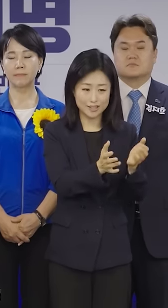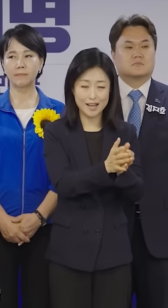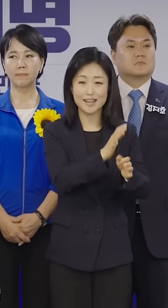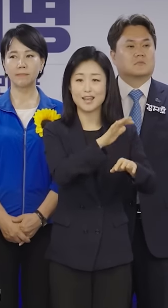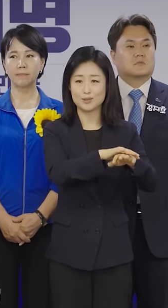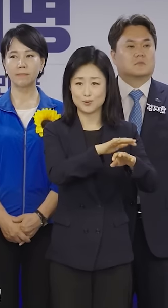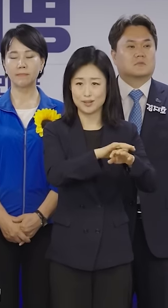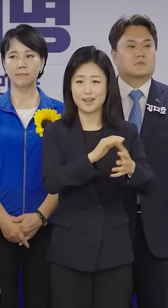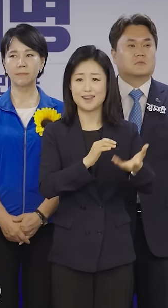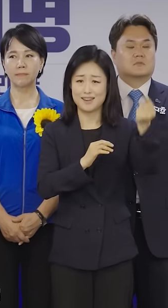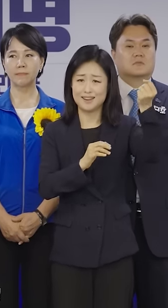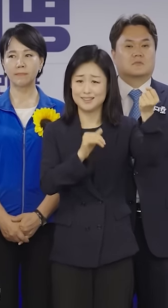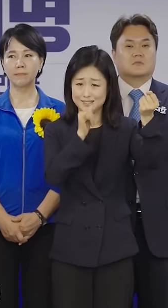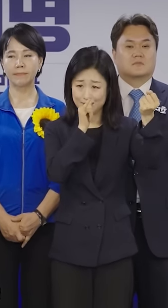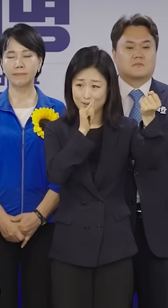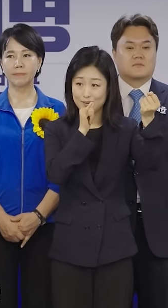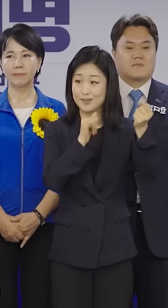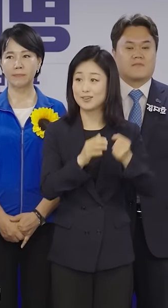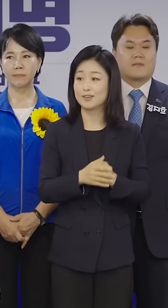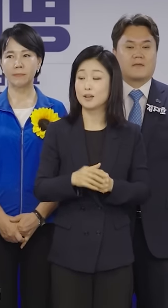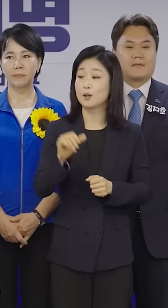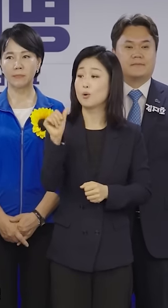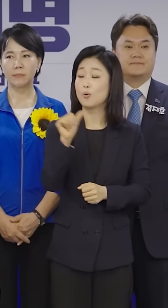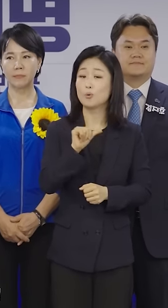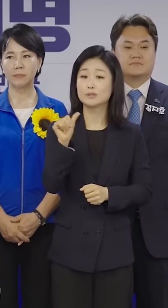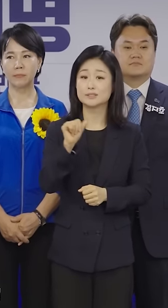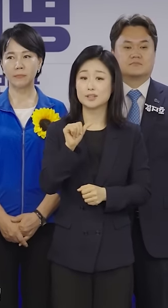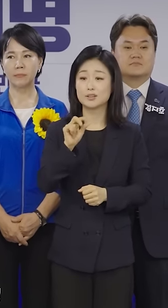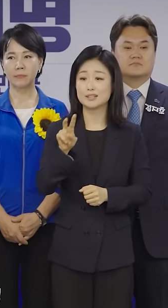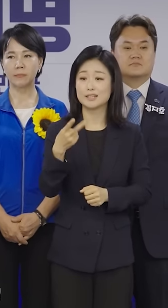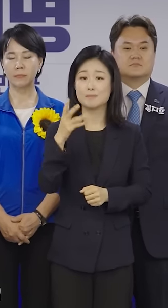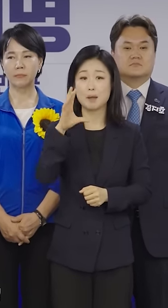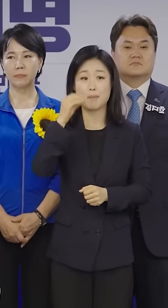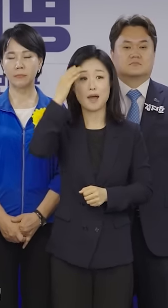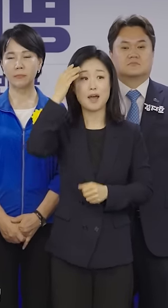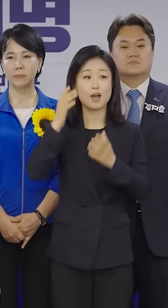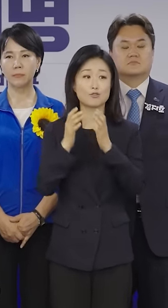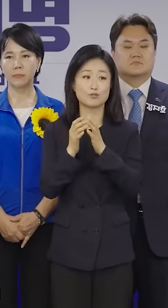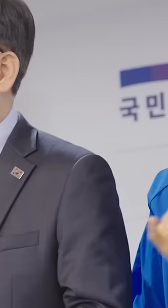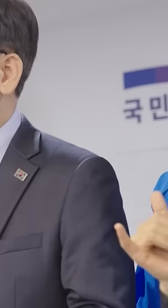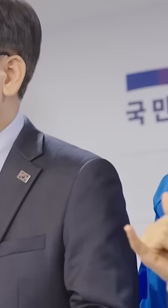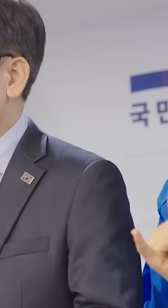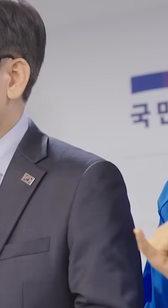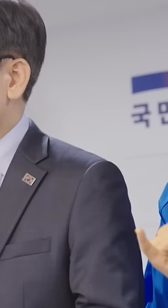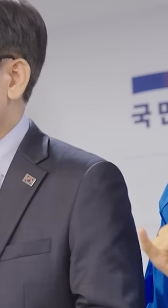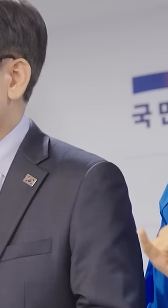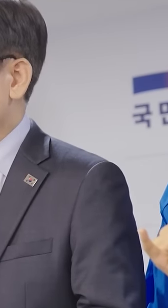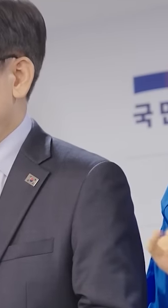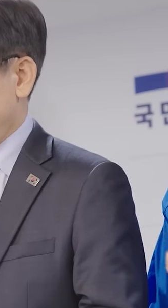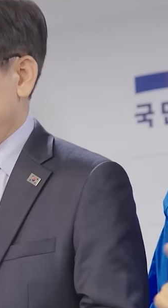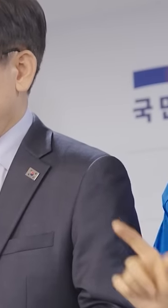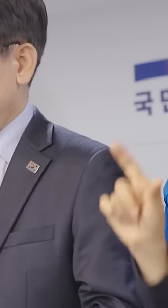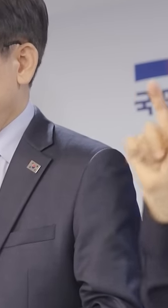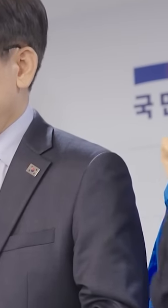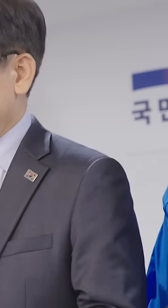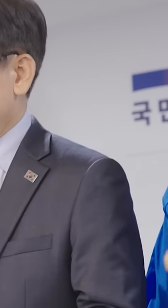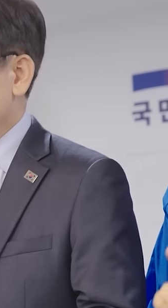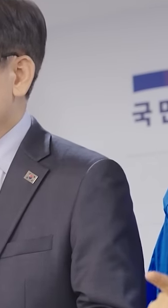여당의 손에 달려 있습니다. 우리 5,200만 대한민국 국민들의